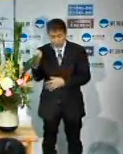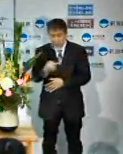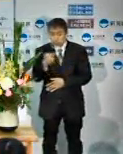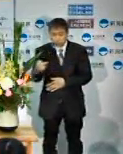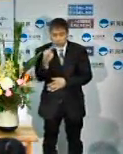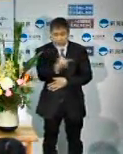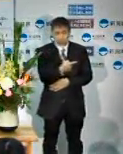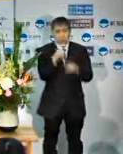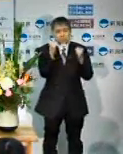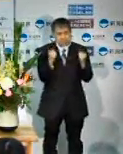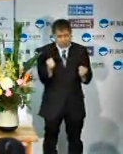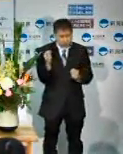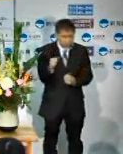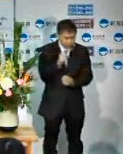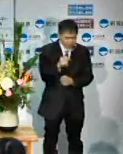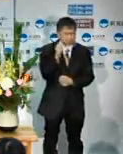で